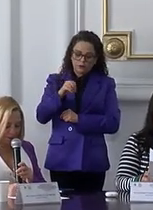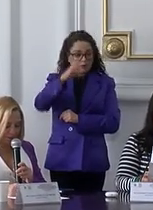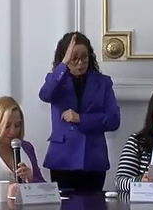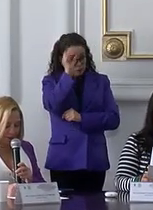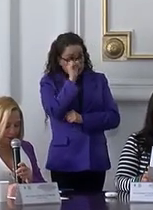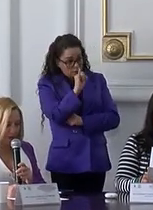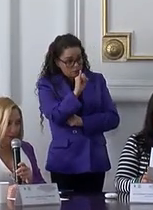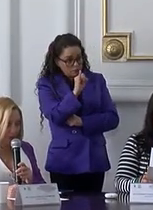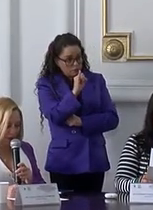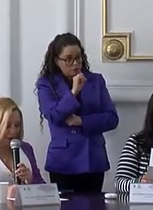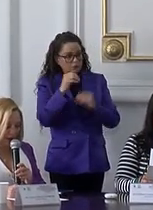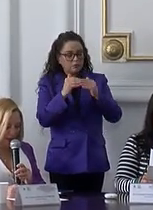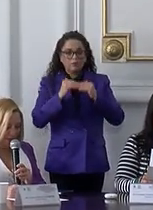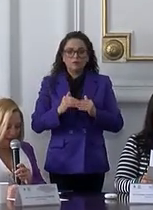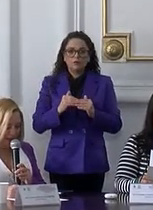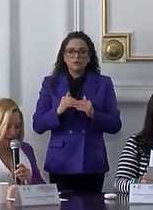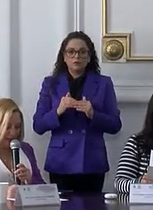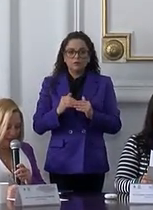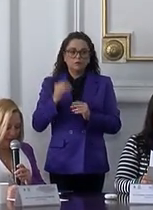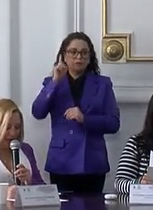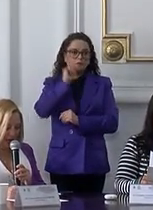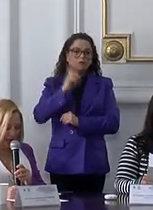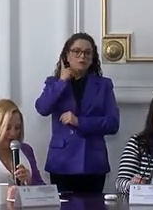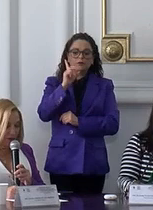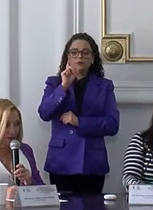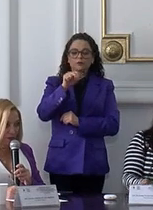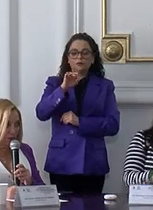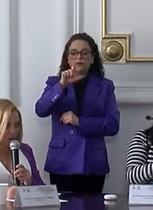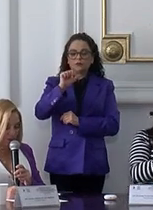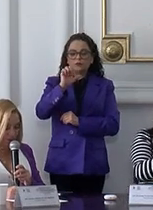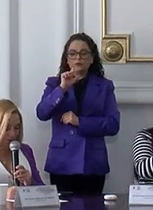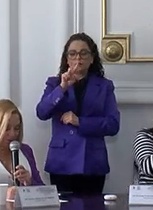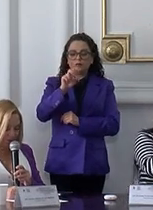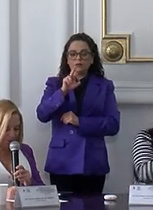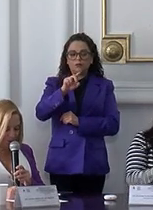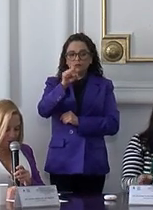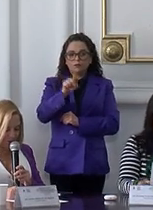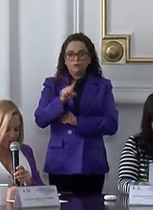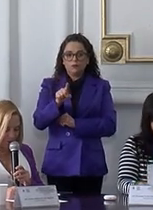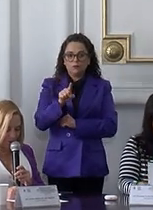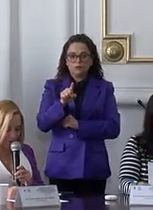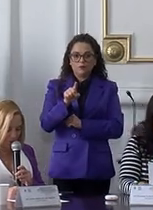Talayero, a favor. Diputada Daniela Gisela Álvarez Camacho.